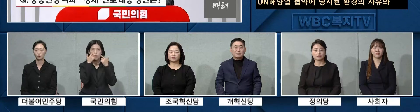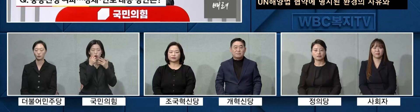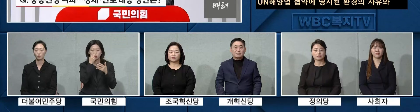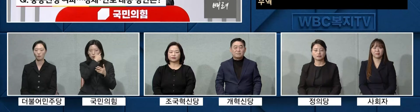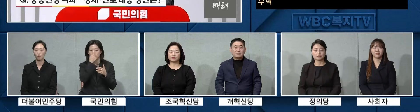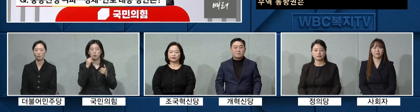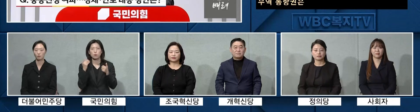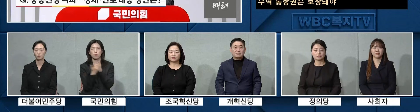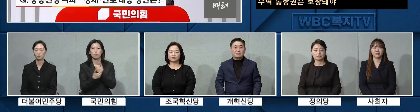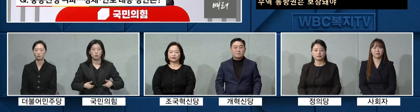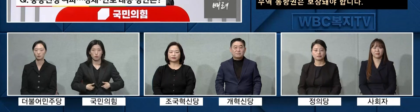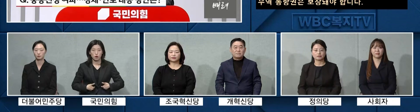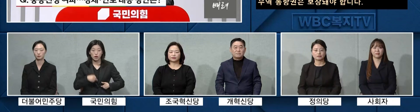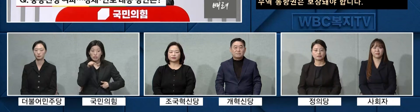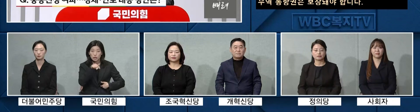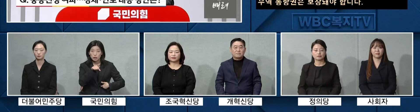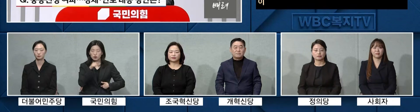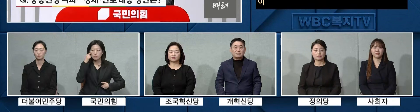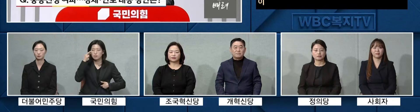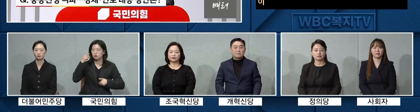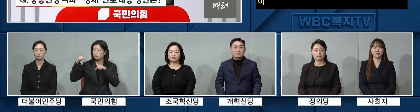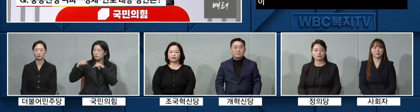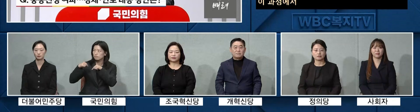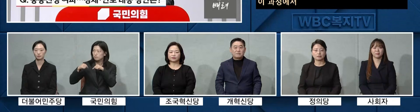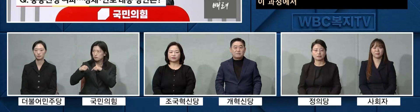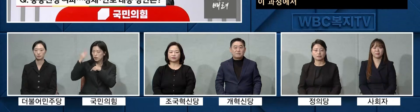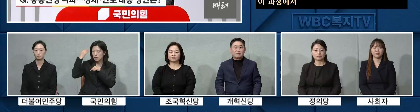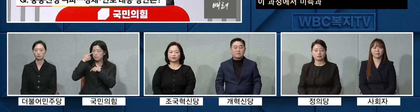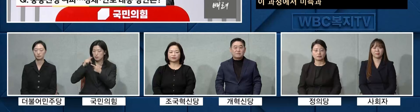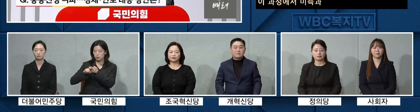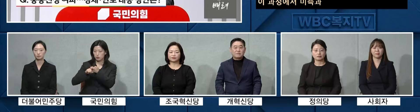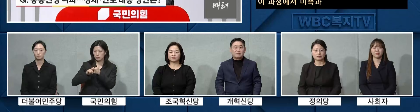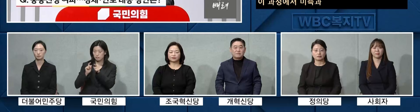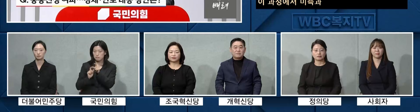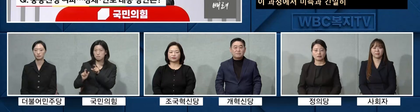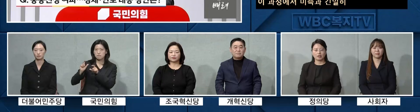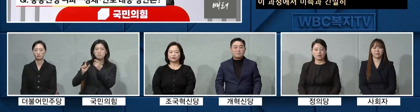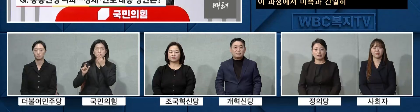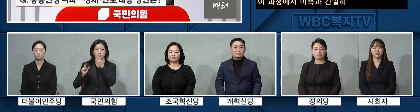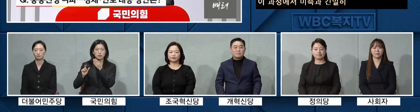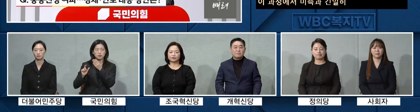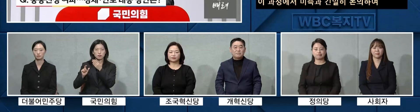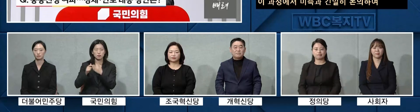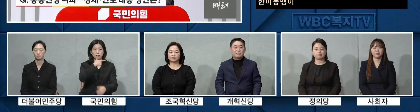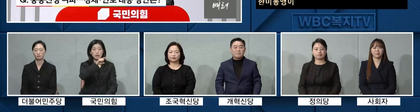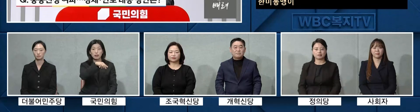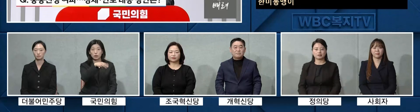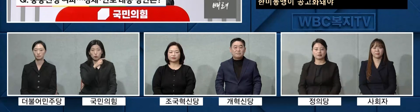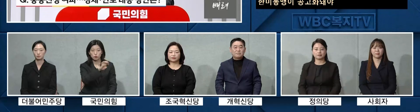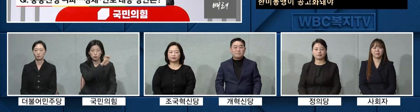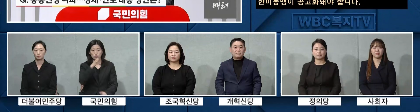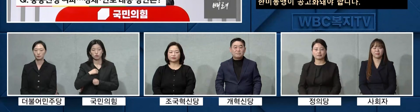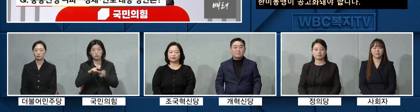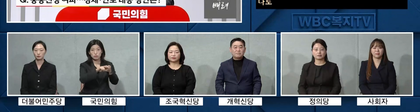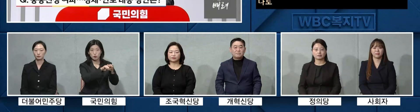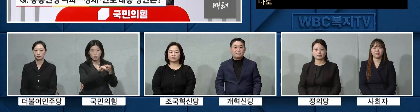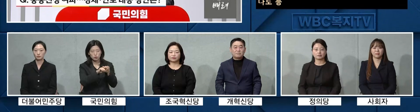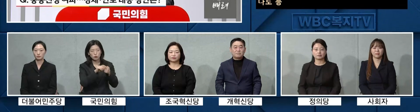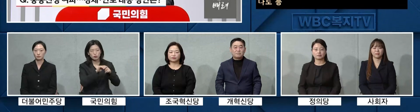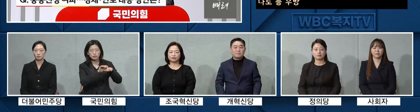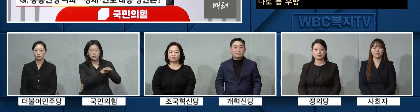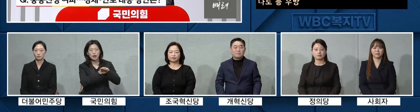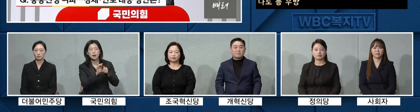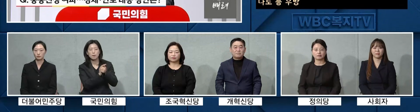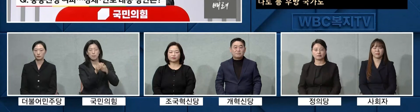과정에서 미 측과 긴밀히 논의하여 한미동맹이 공고화되어야 합니다. 나토 등 우방 국가도 긴밀한 협조를